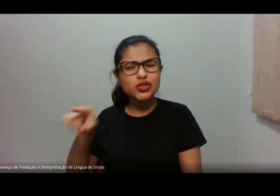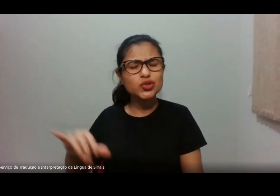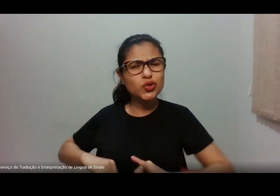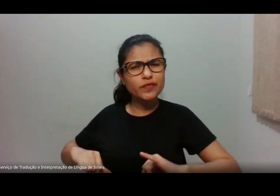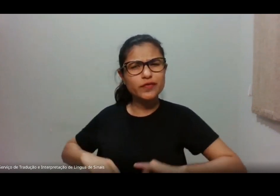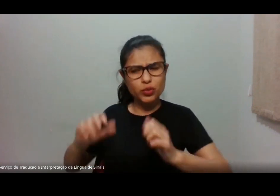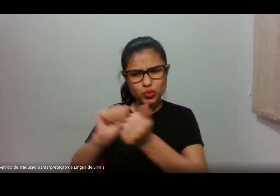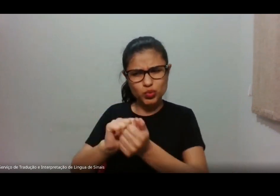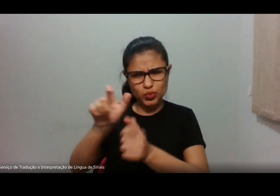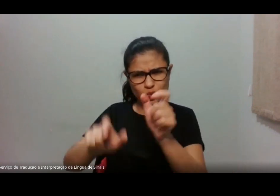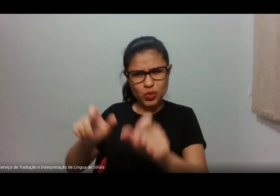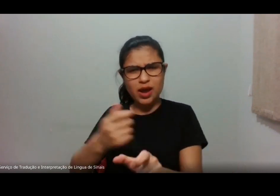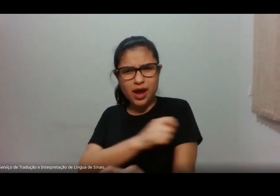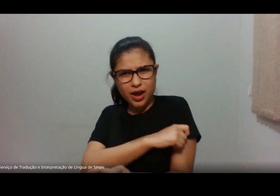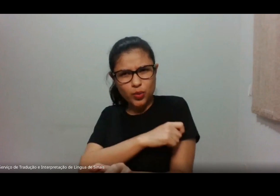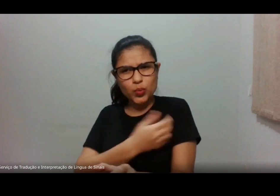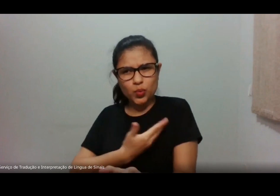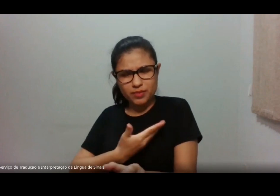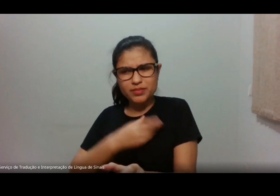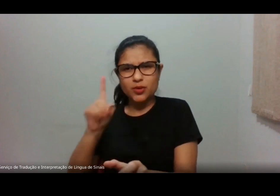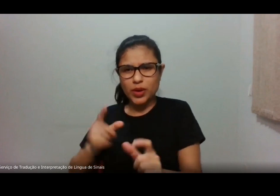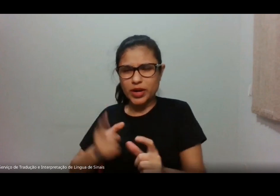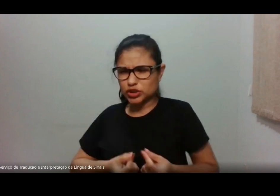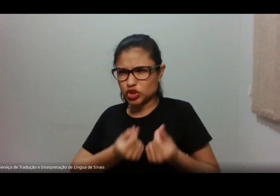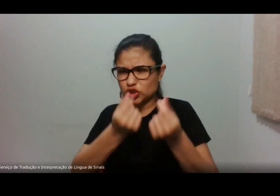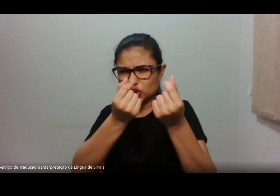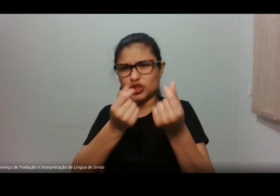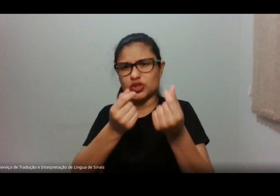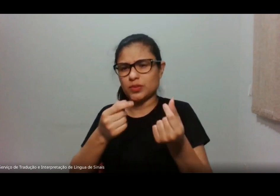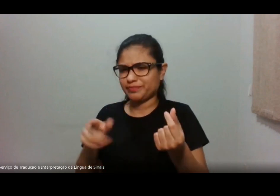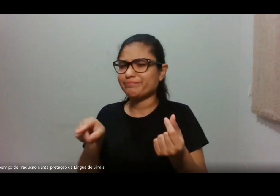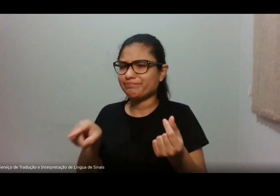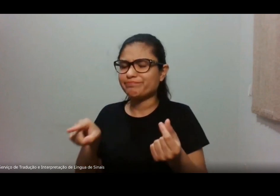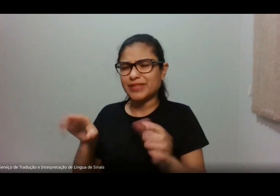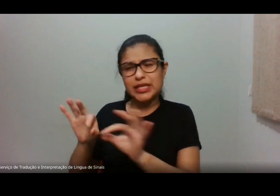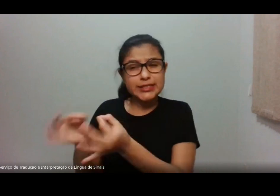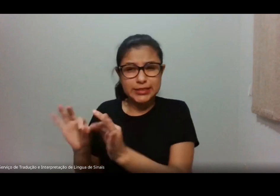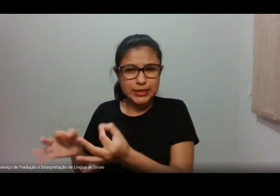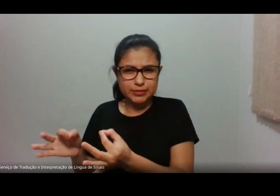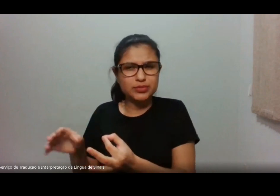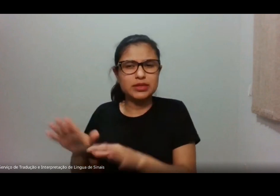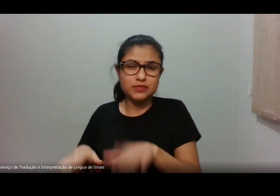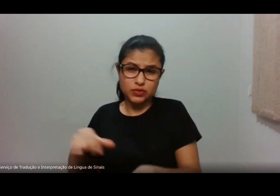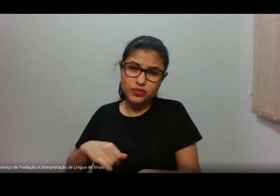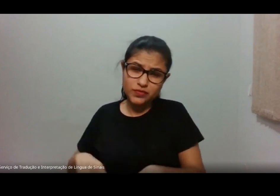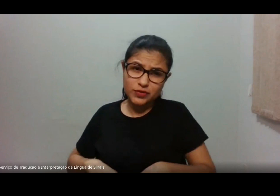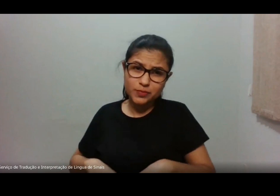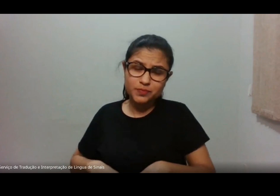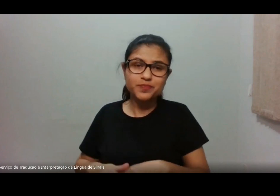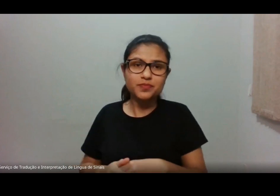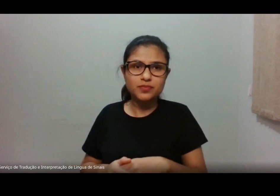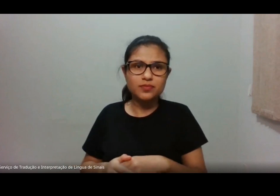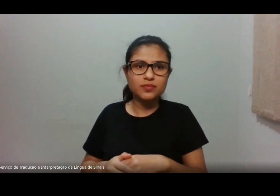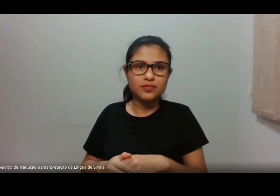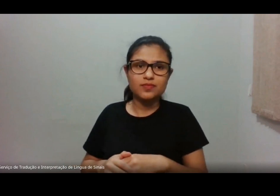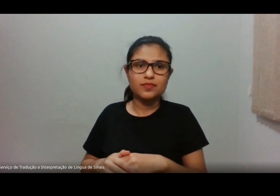papai, gente de posses que ali estavam. Bom, e depois, como ele não quis lutar na